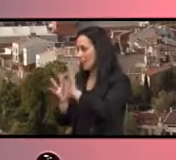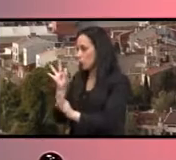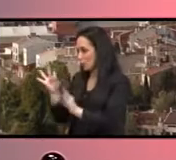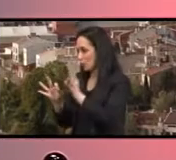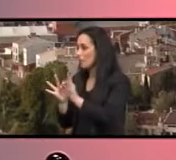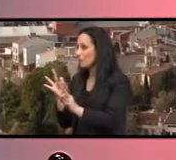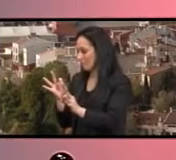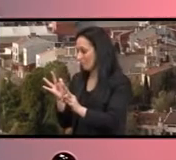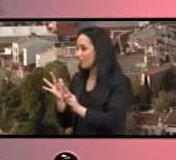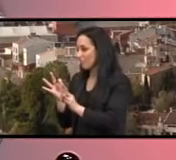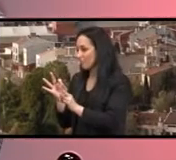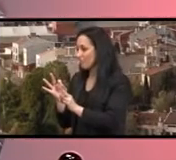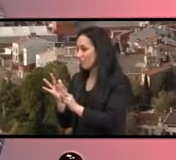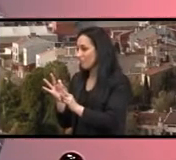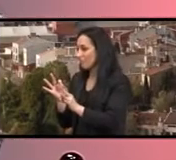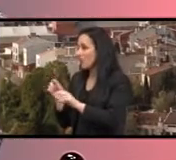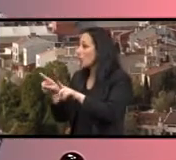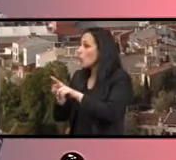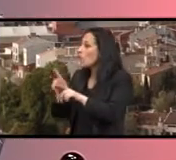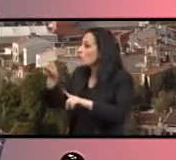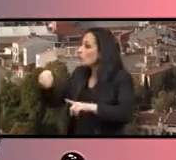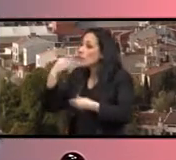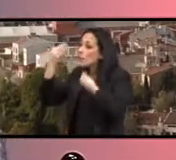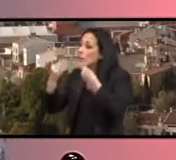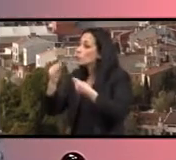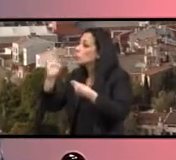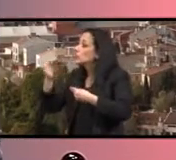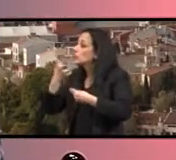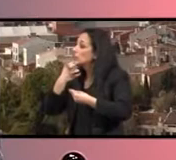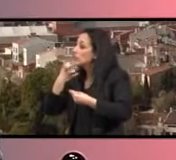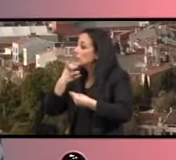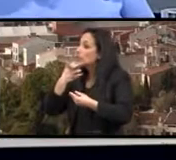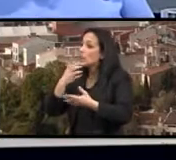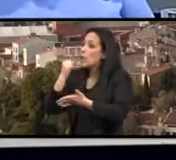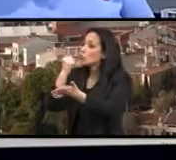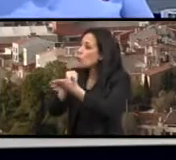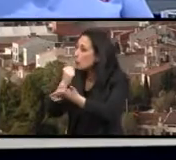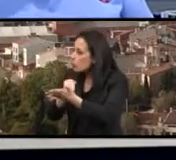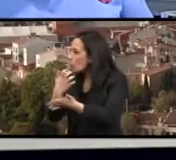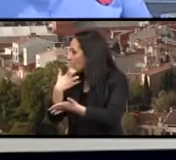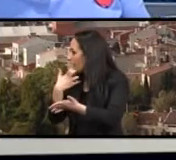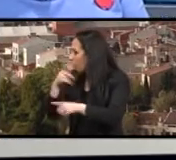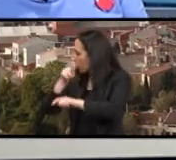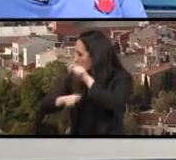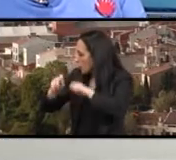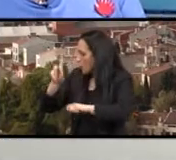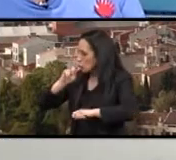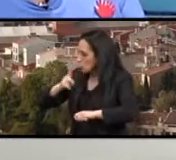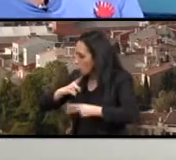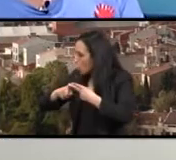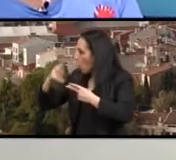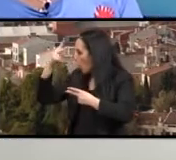maneres, potser no, segur, és estar associat amb alguna associació com la ONCE, com a PSOTE, com a Prou Barreres d'aquí